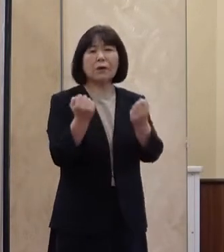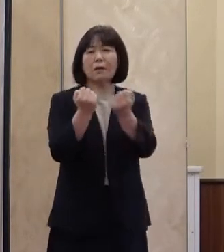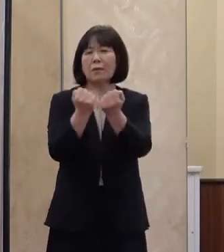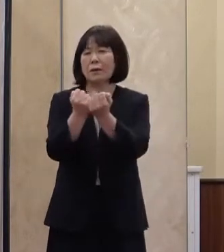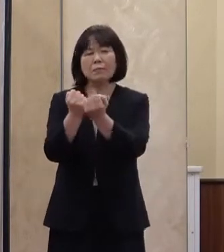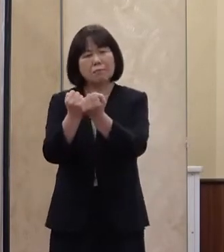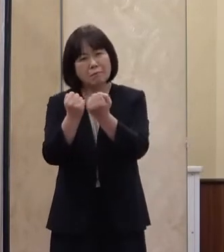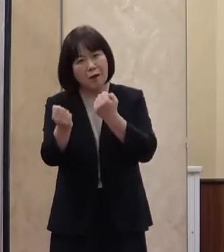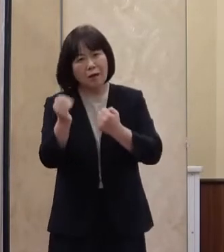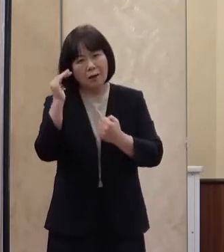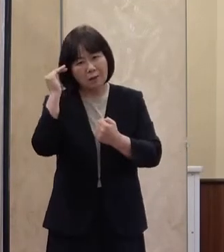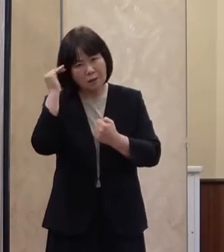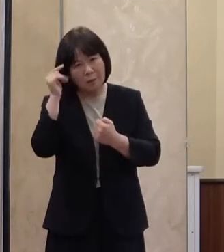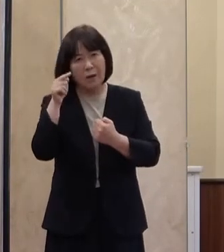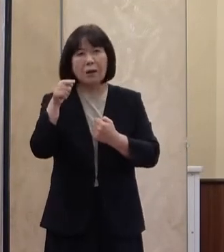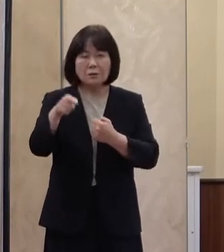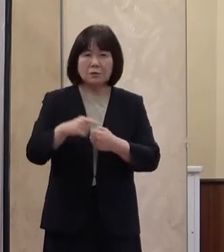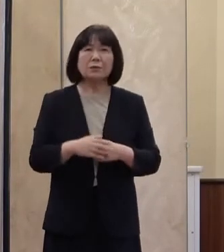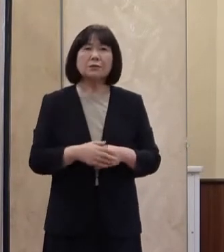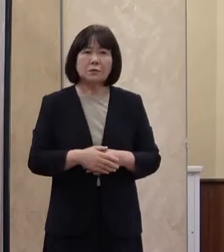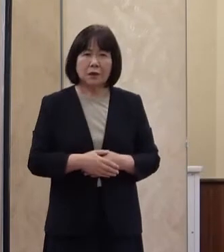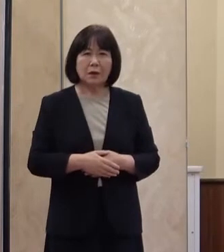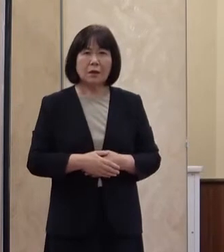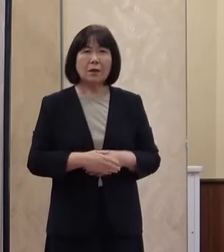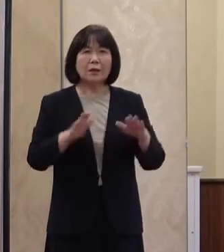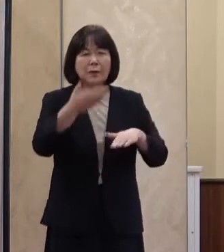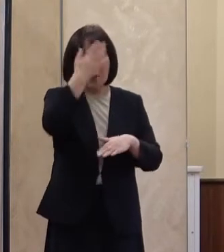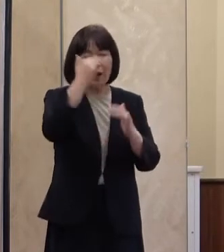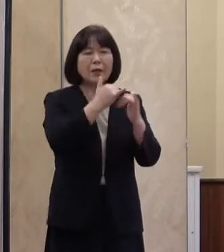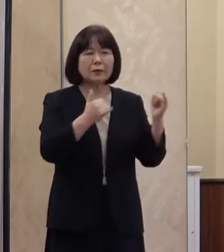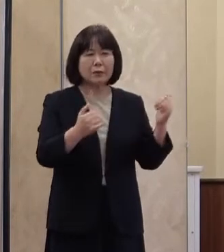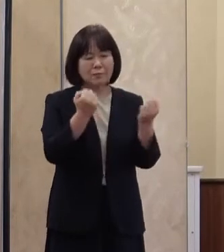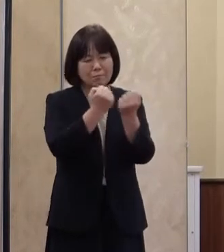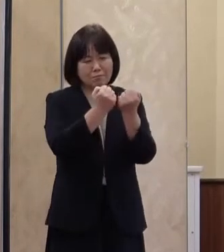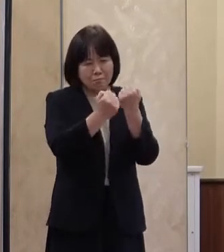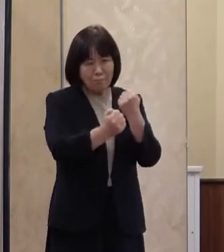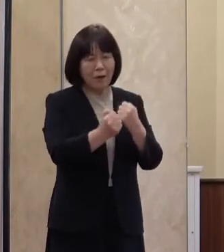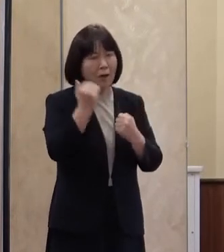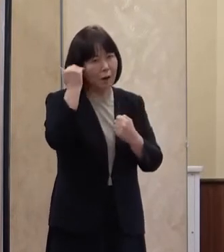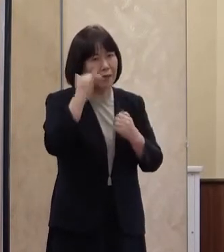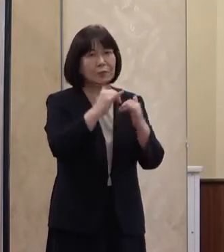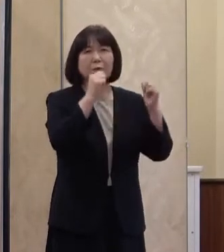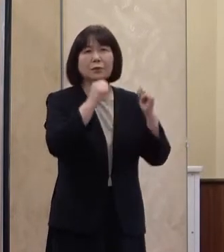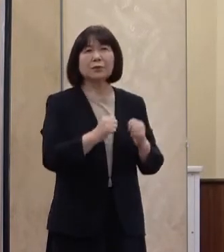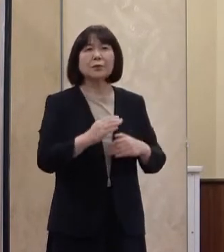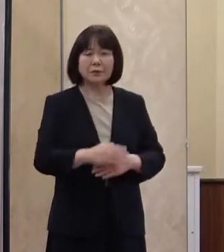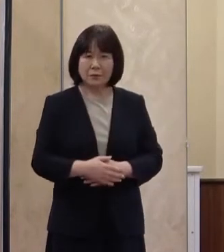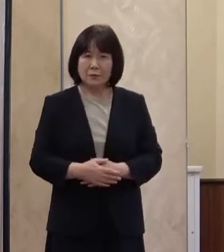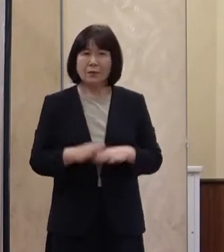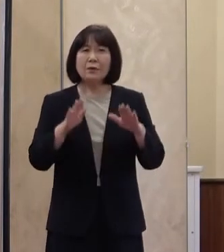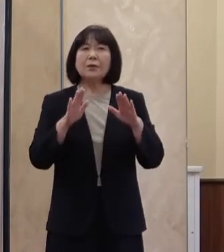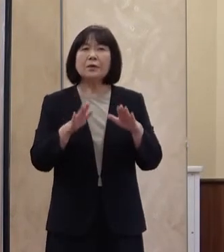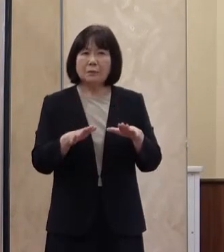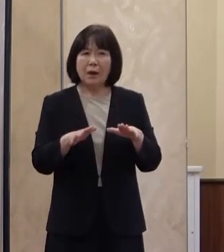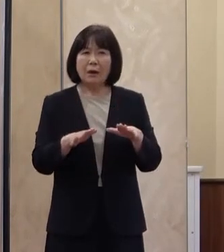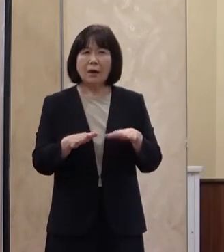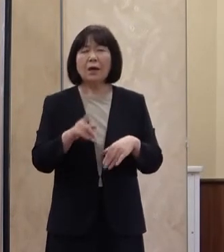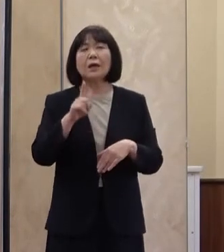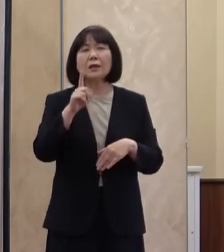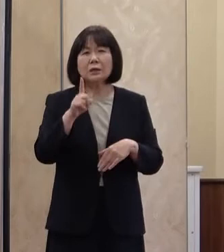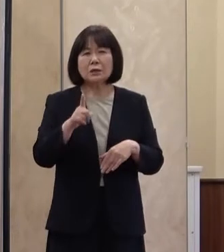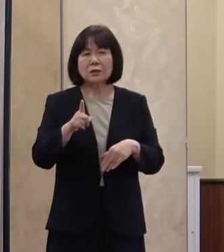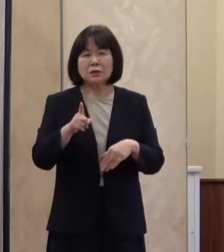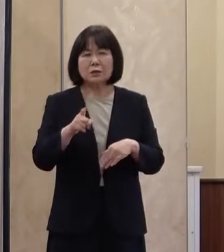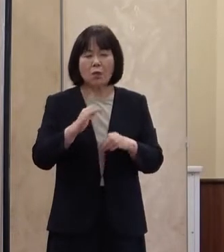い、インバウンドの方たちも中にはいらっしゃったらしくて、まあ、その今ちょっと 一度こう落ち